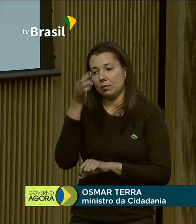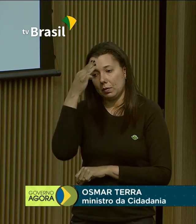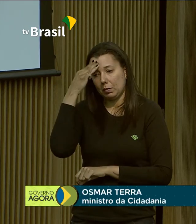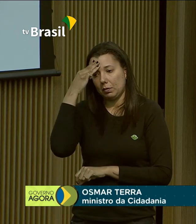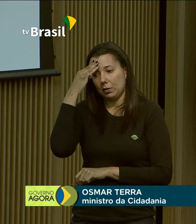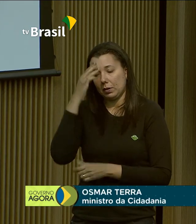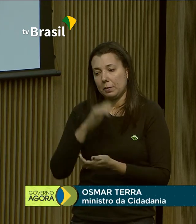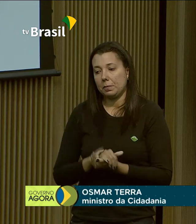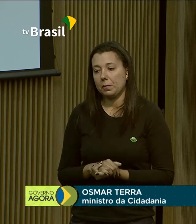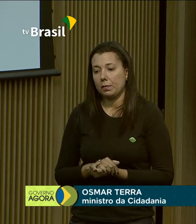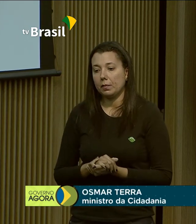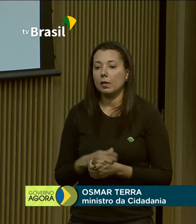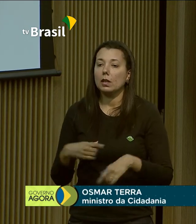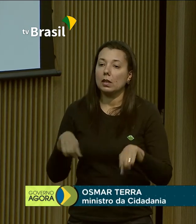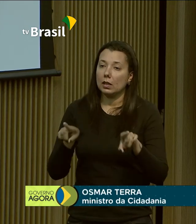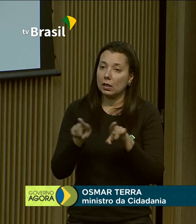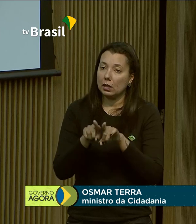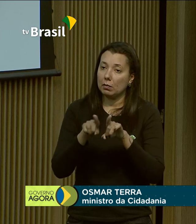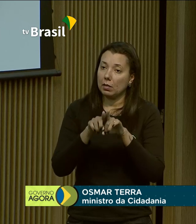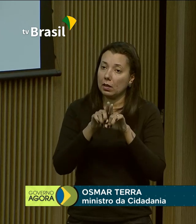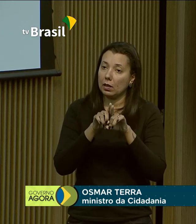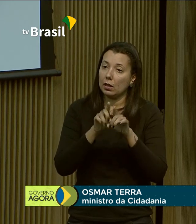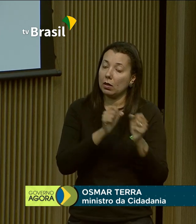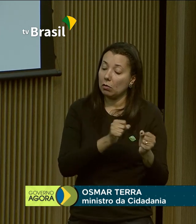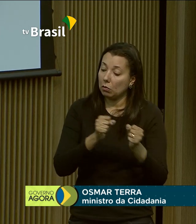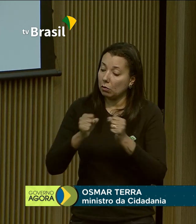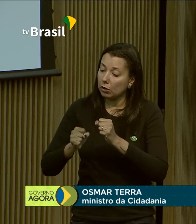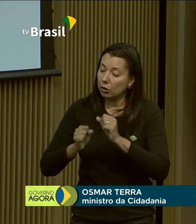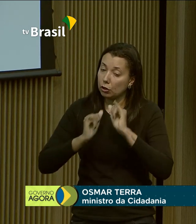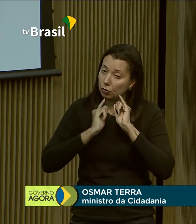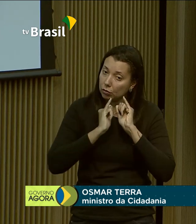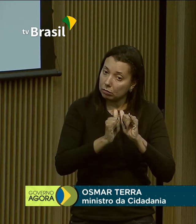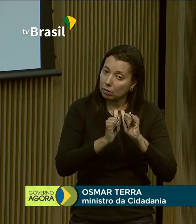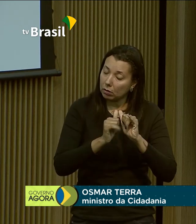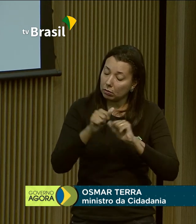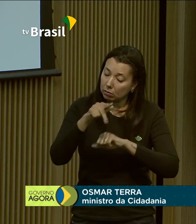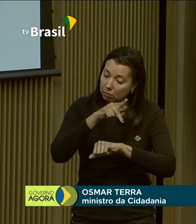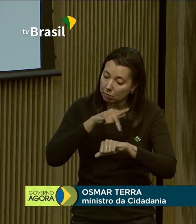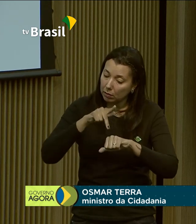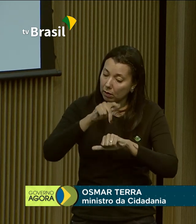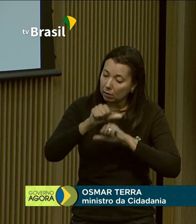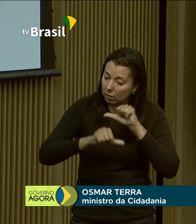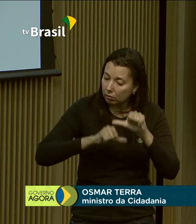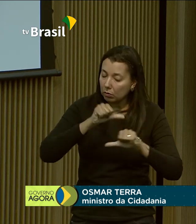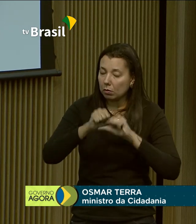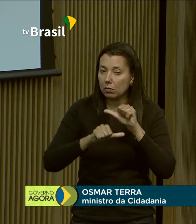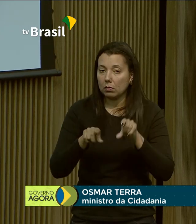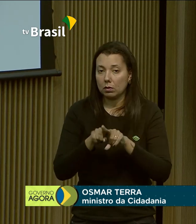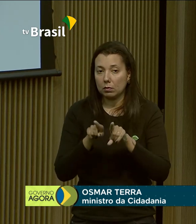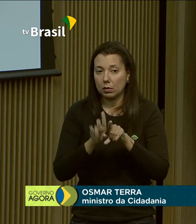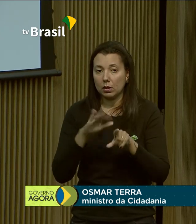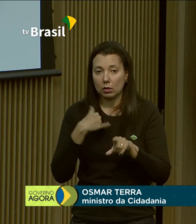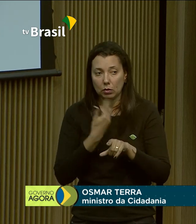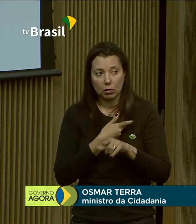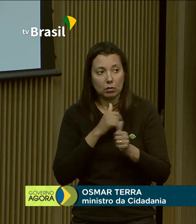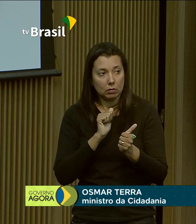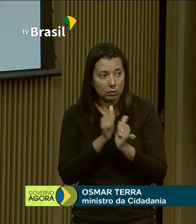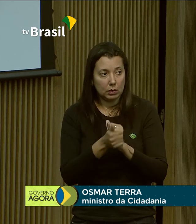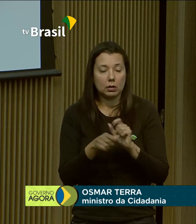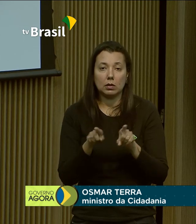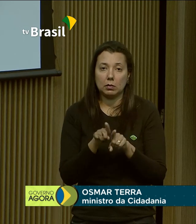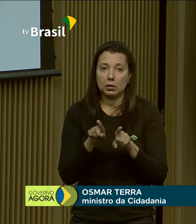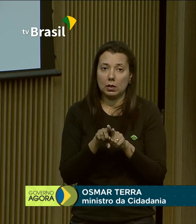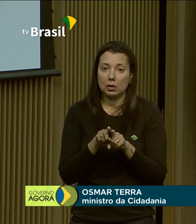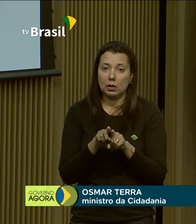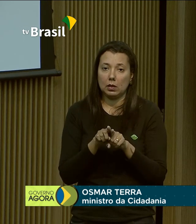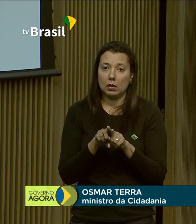memória. E é também um poderoso instrumento de divulgação do país. Ele se transformou, graças aos nossos atletas, né?